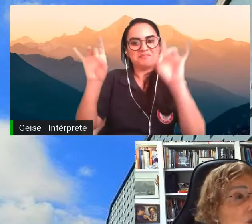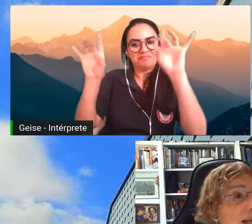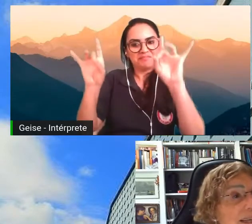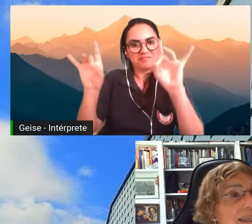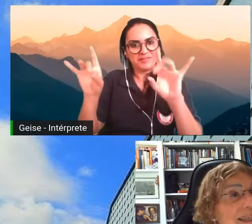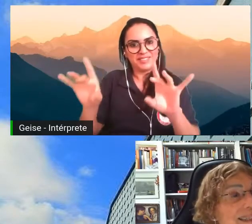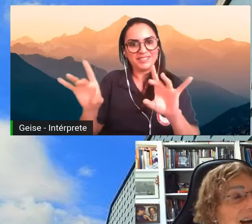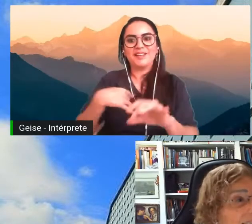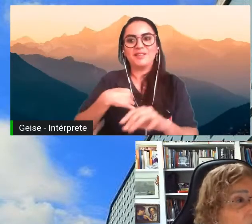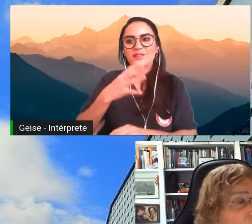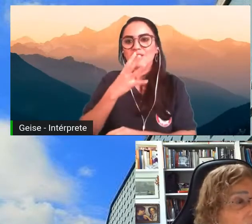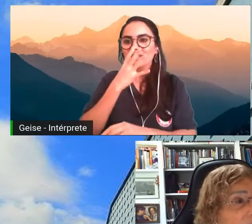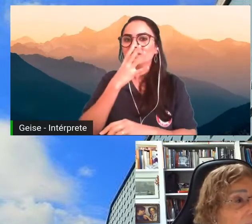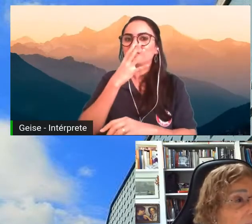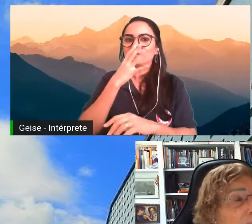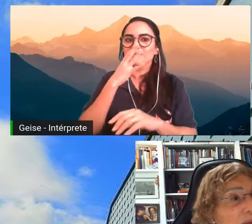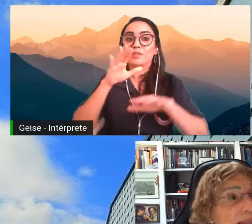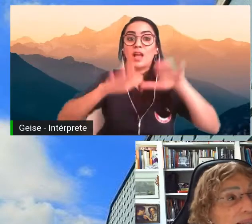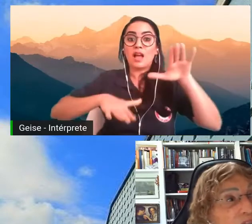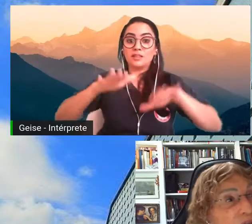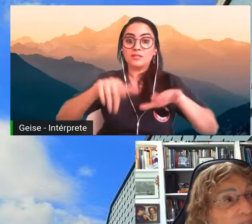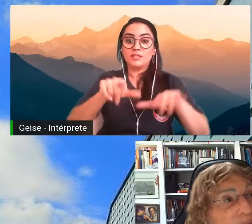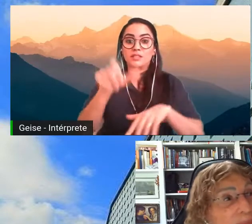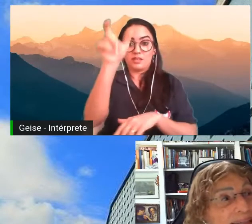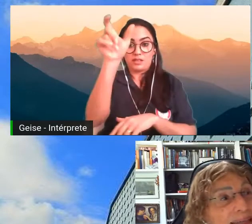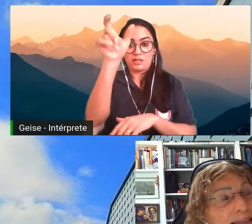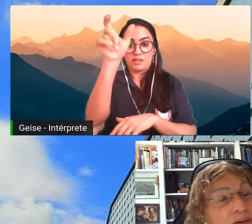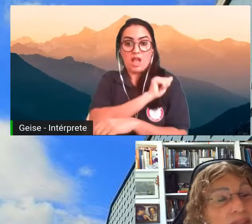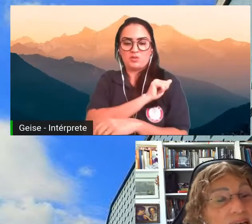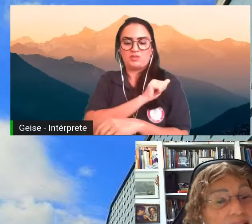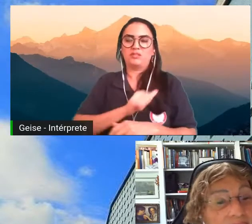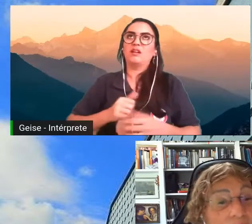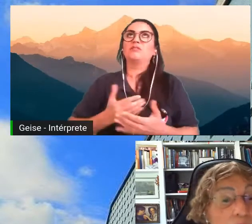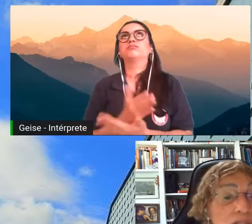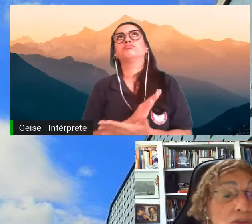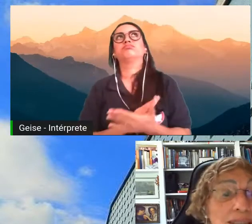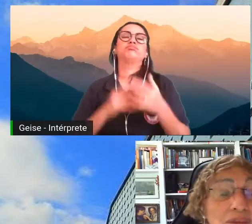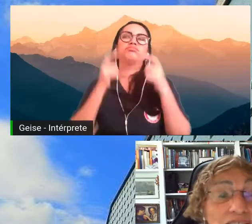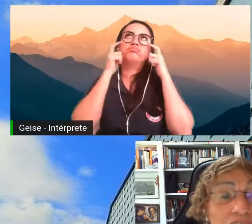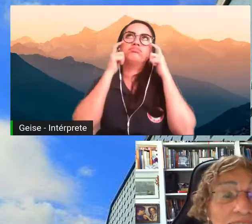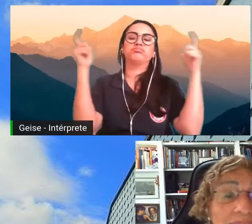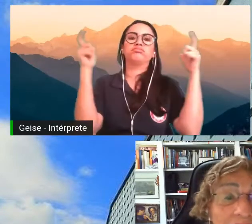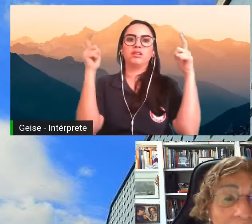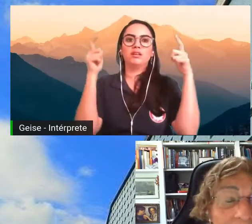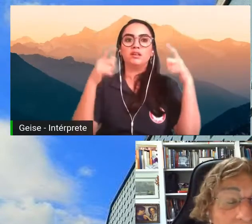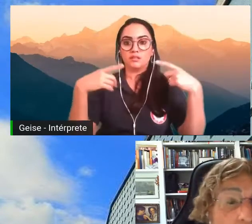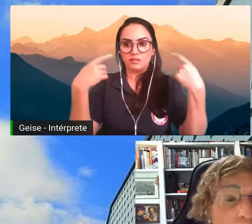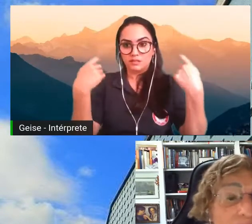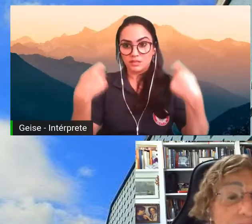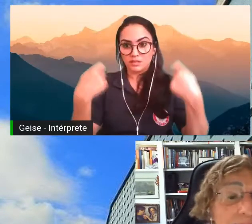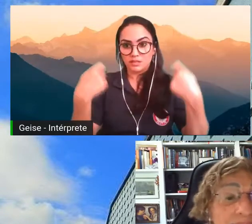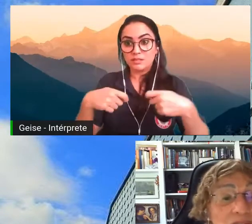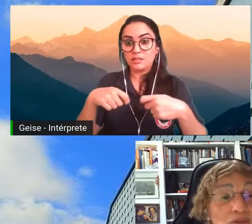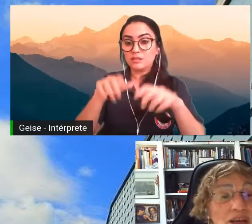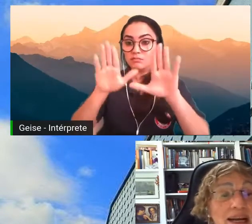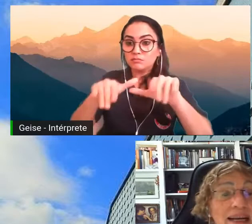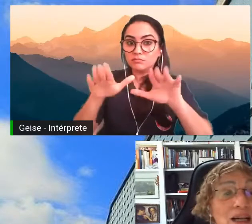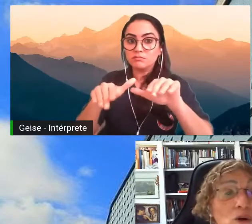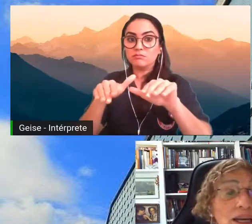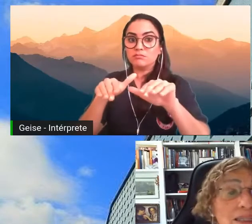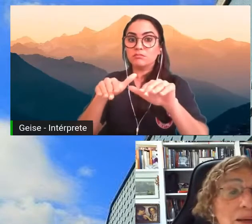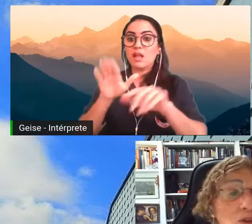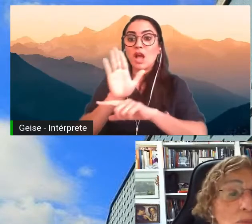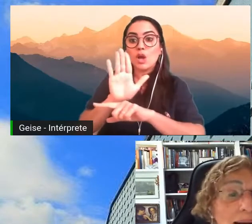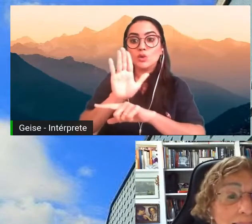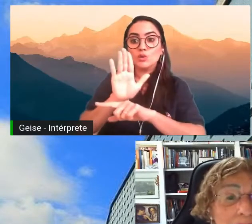Um aluno está entediado, é preciso chamar a atenção dele onde você vai chegar. O que é que significa